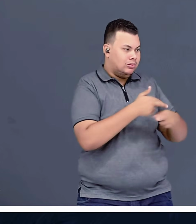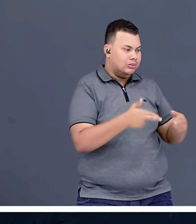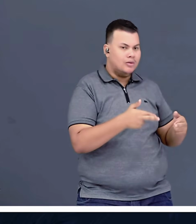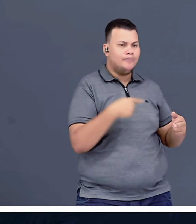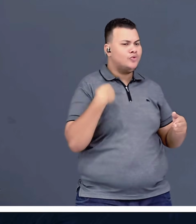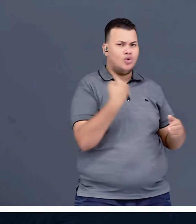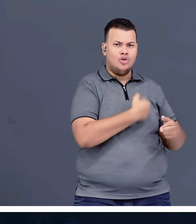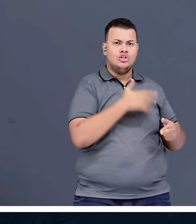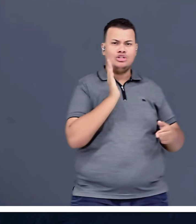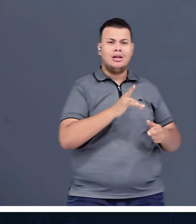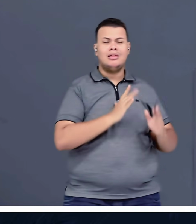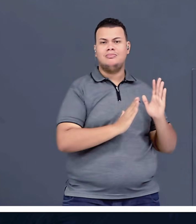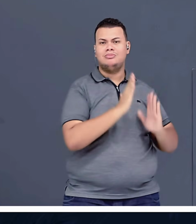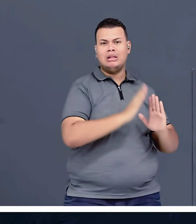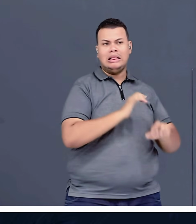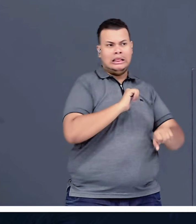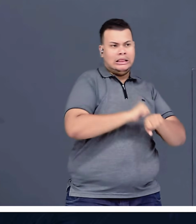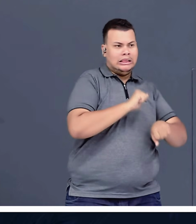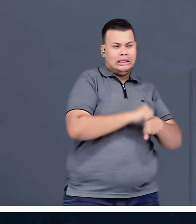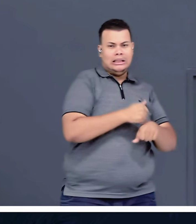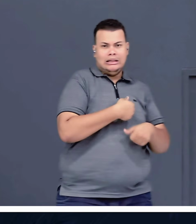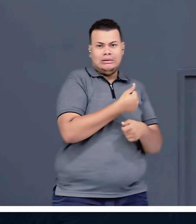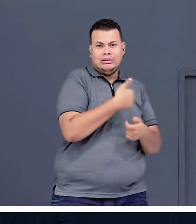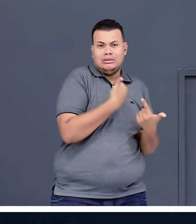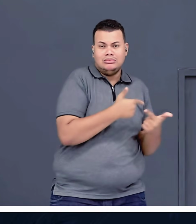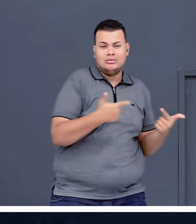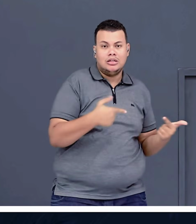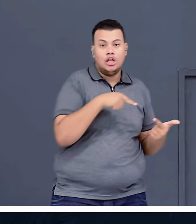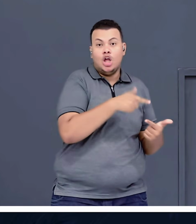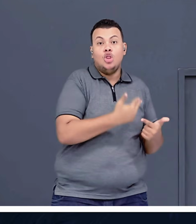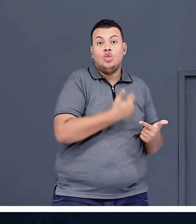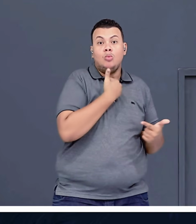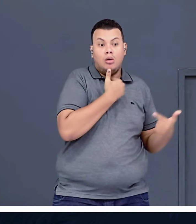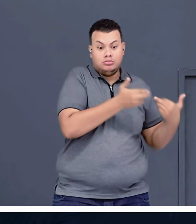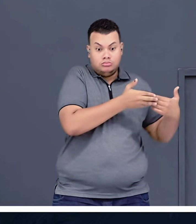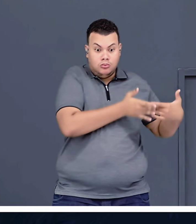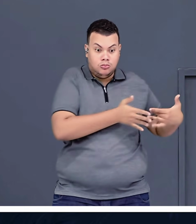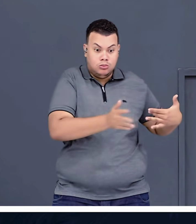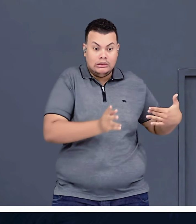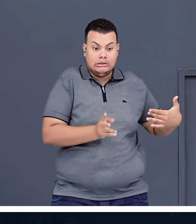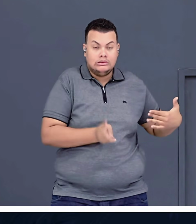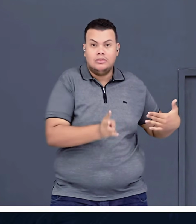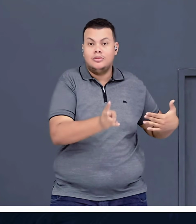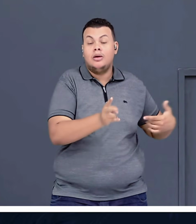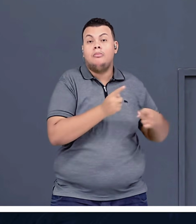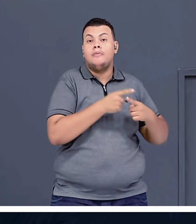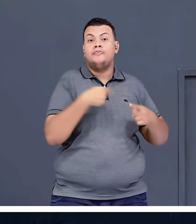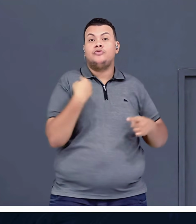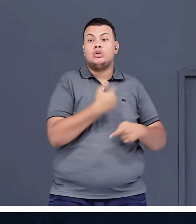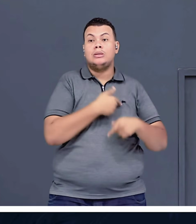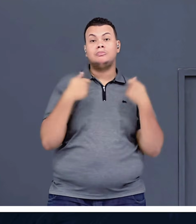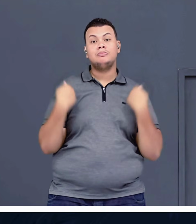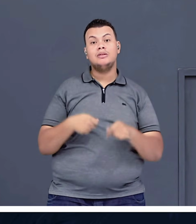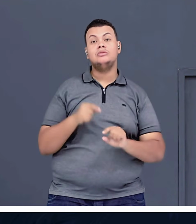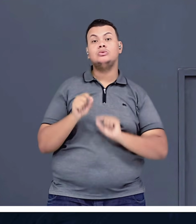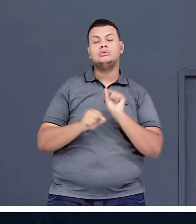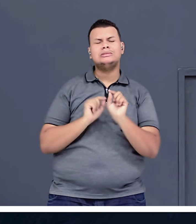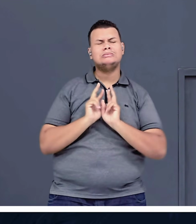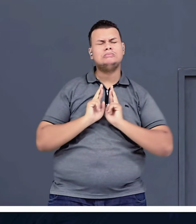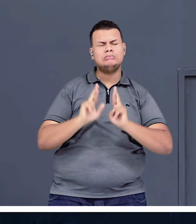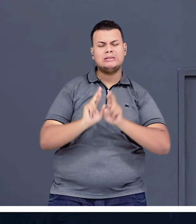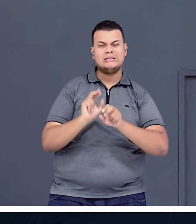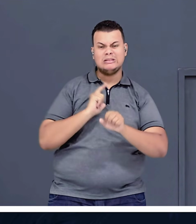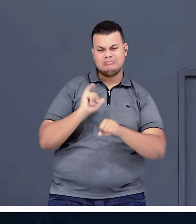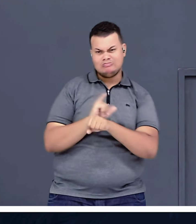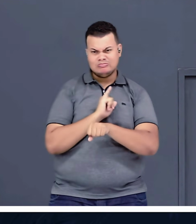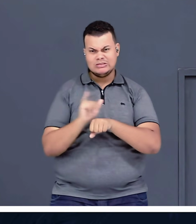nós vivenciamos uma fase assim. Ela não pode durar muito e a gente tem que ansiar sair dela,